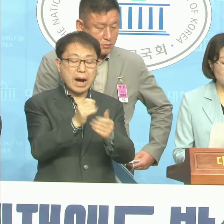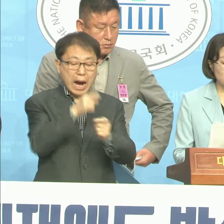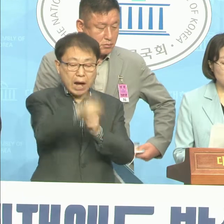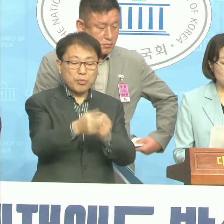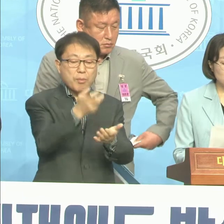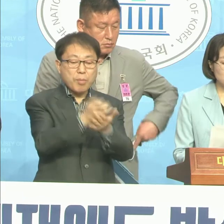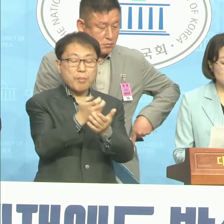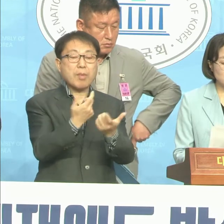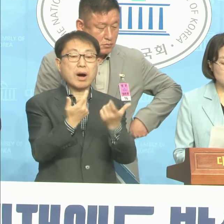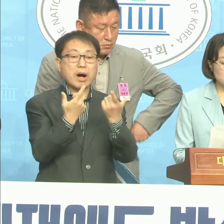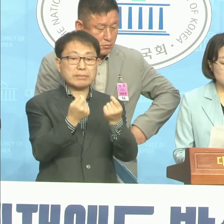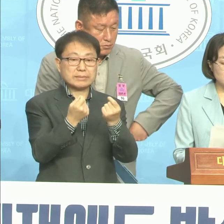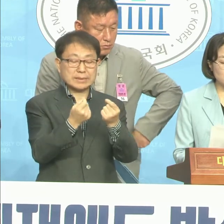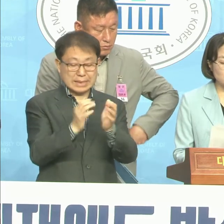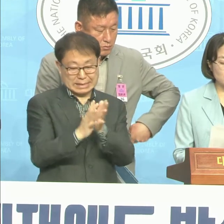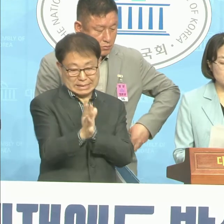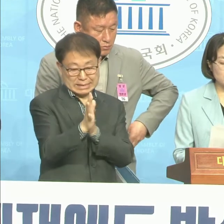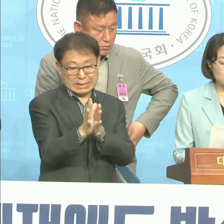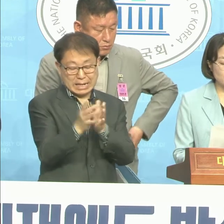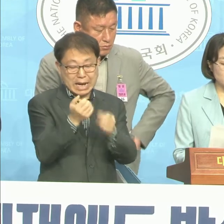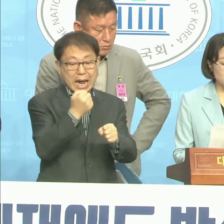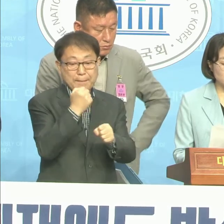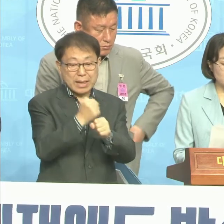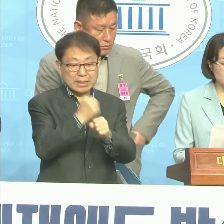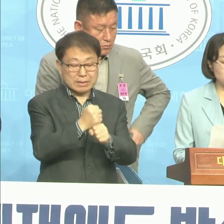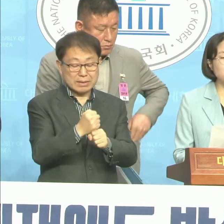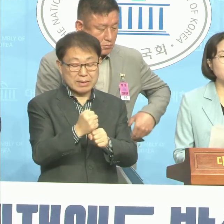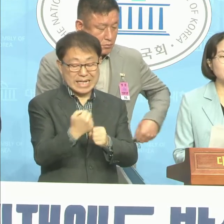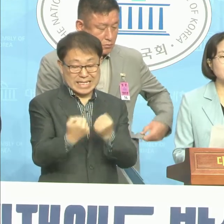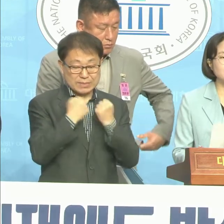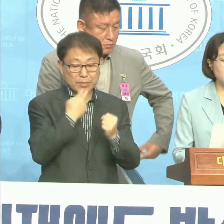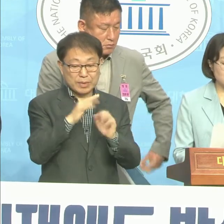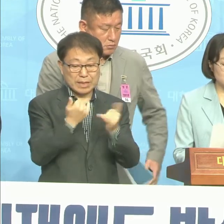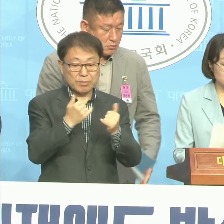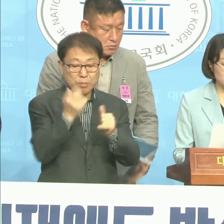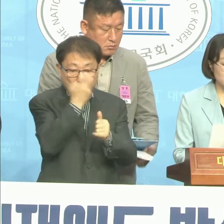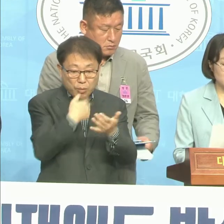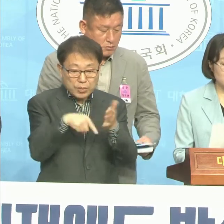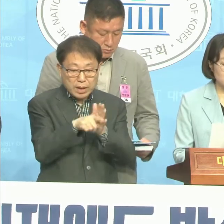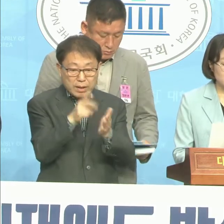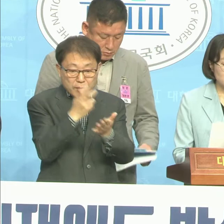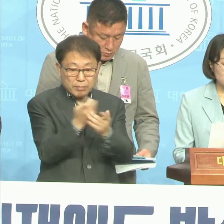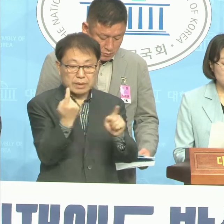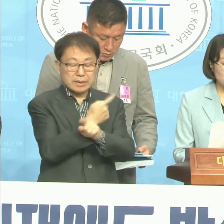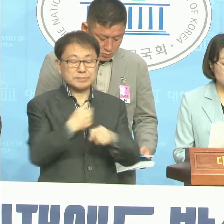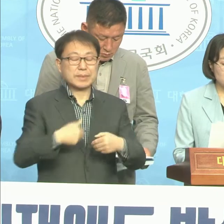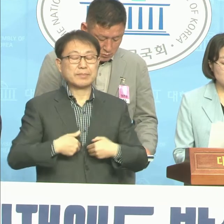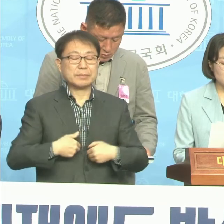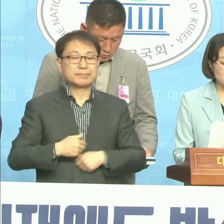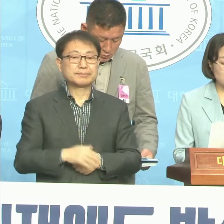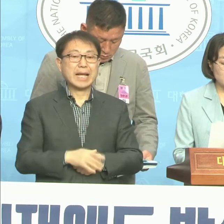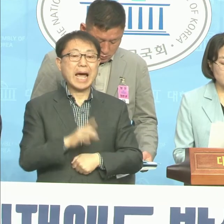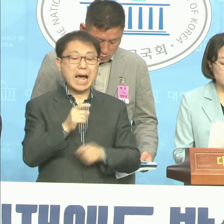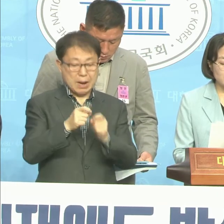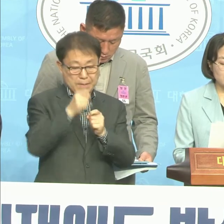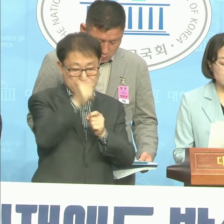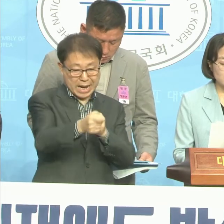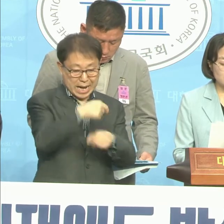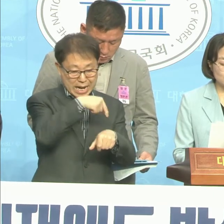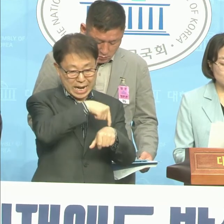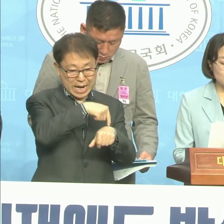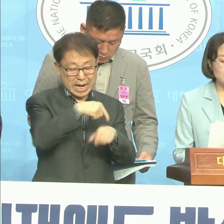비롯해 0 0 거리 질서를 세우고 을 들을 보호하기 위한 입법에 나 써야 할 것입니다 하나의 원청 기업과